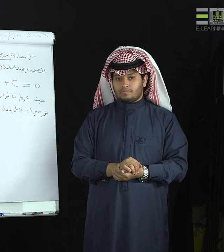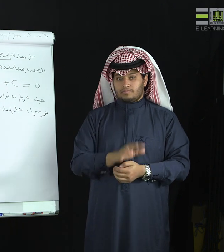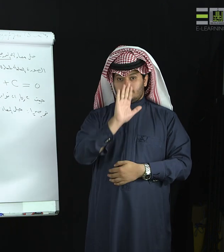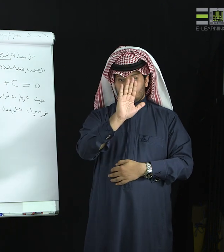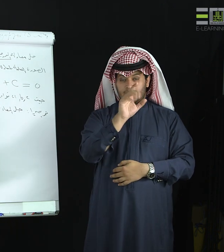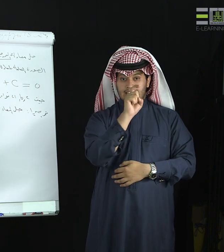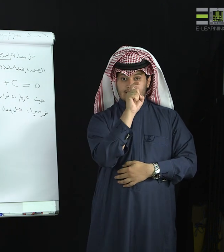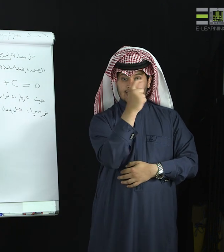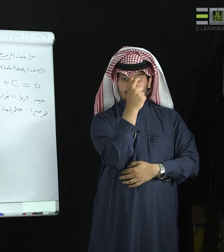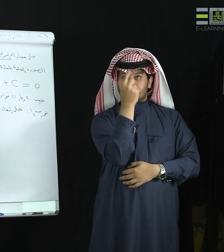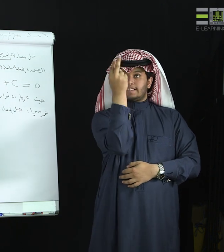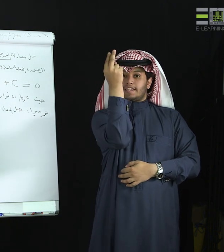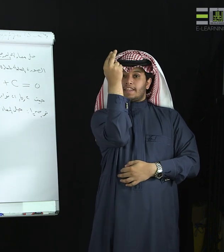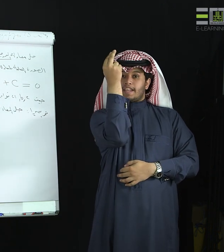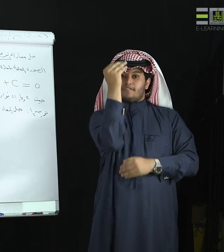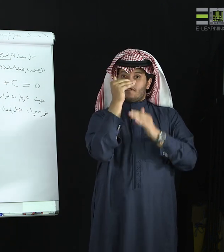x تربيع